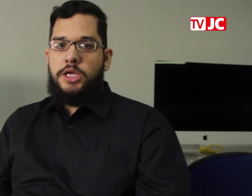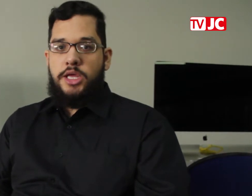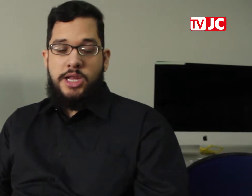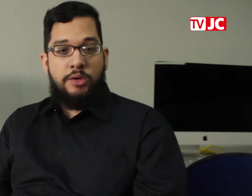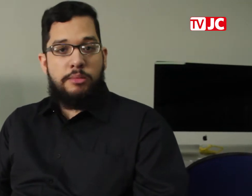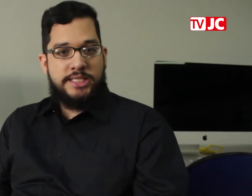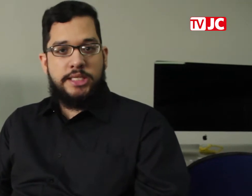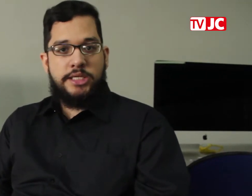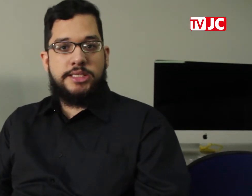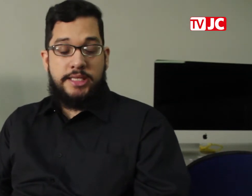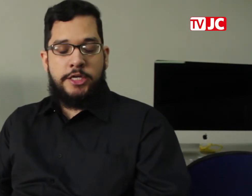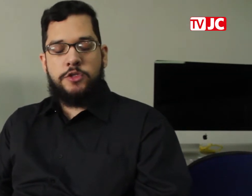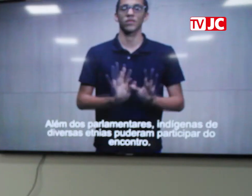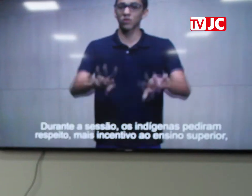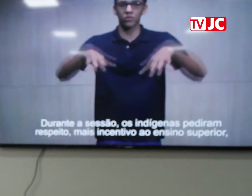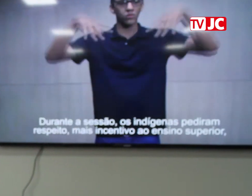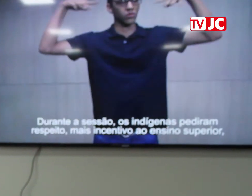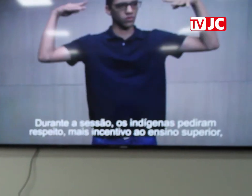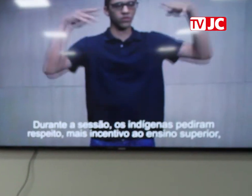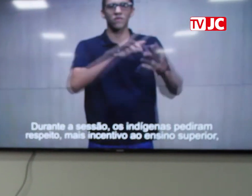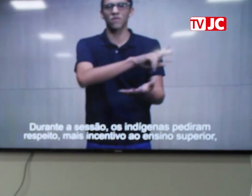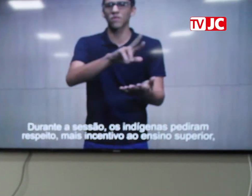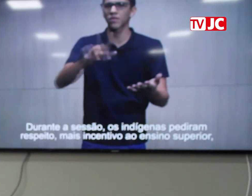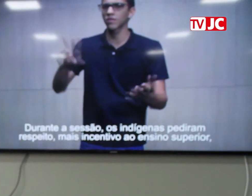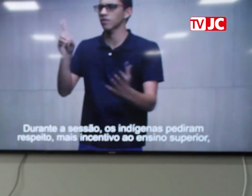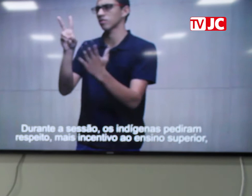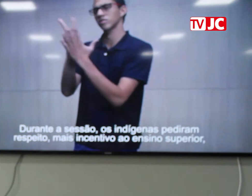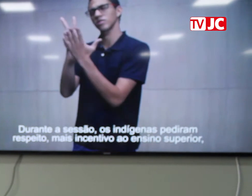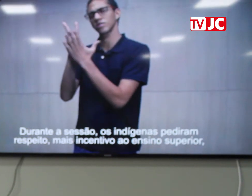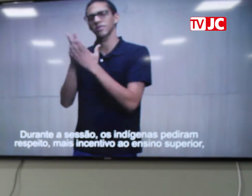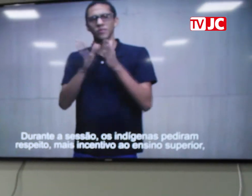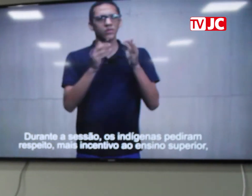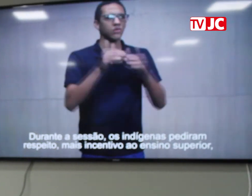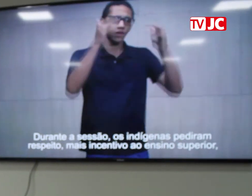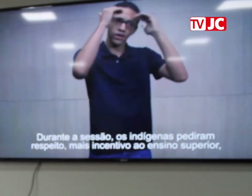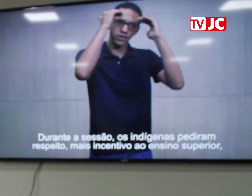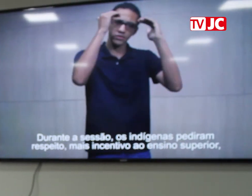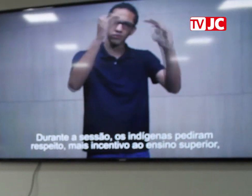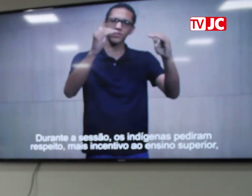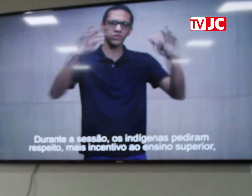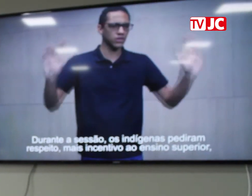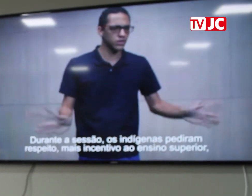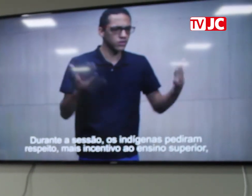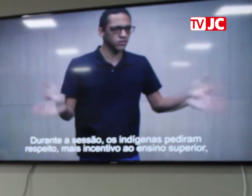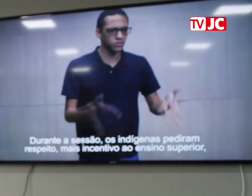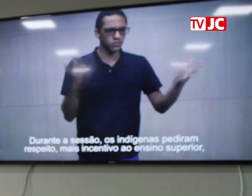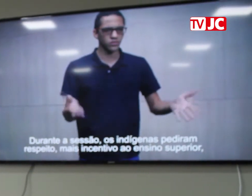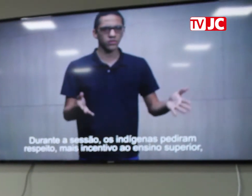é a língua brasileira de sinais. O projeto, inicialmente, ele começou com uma, como se ser uma agência de